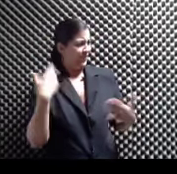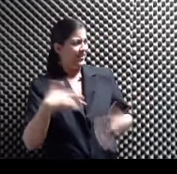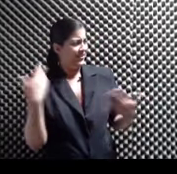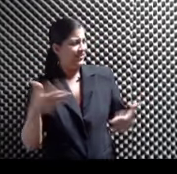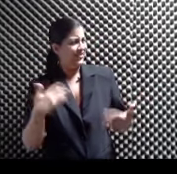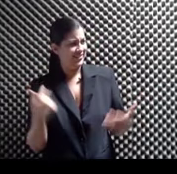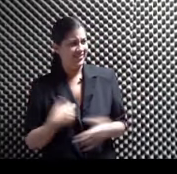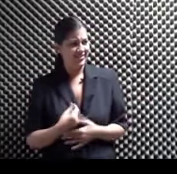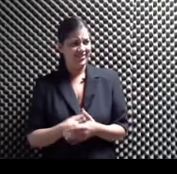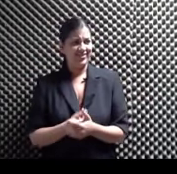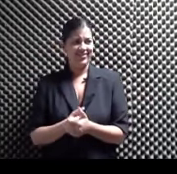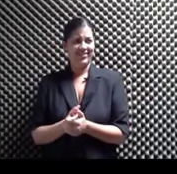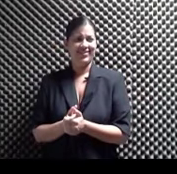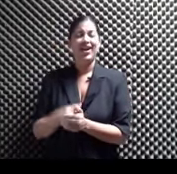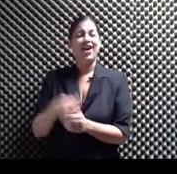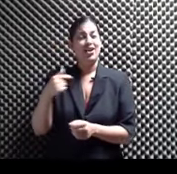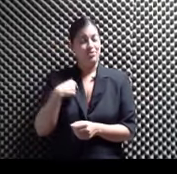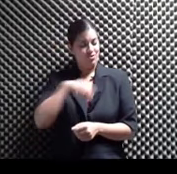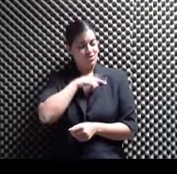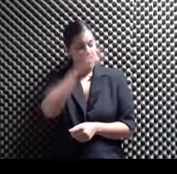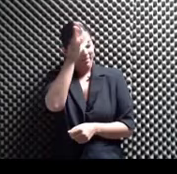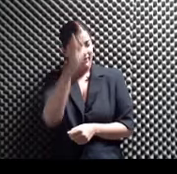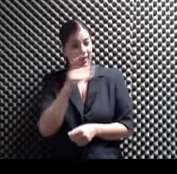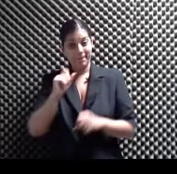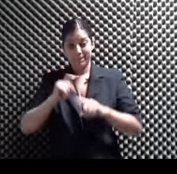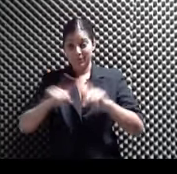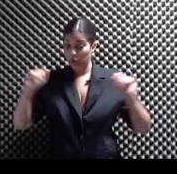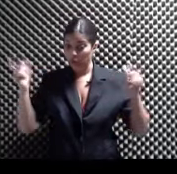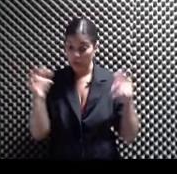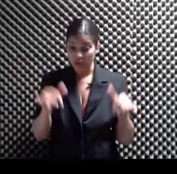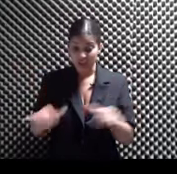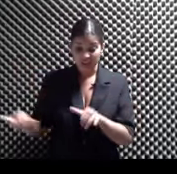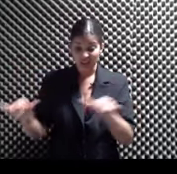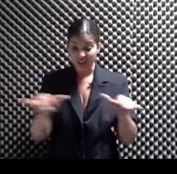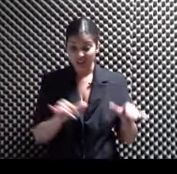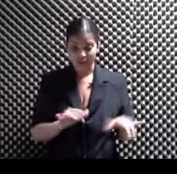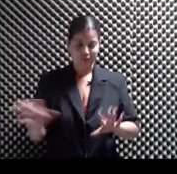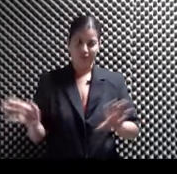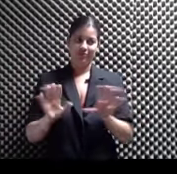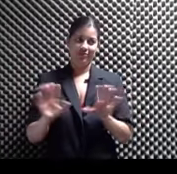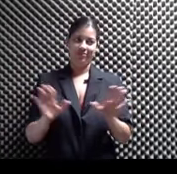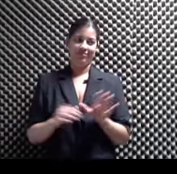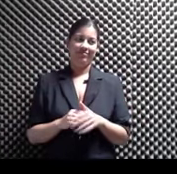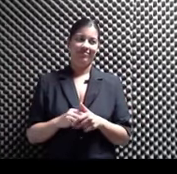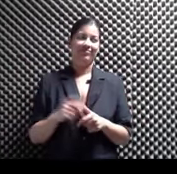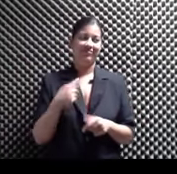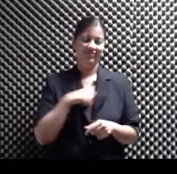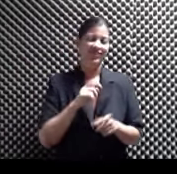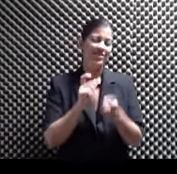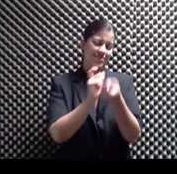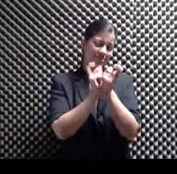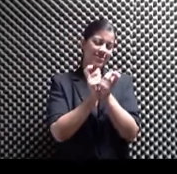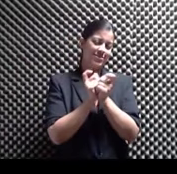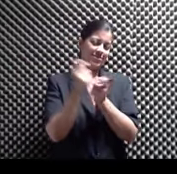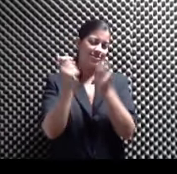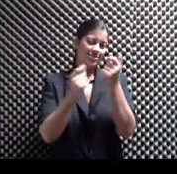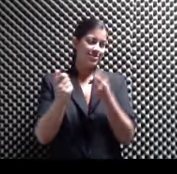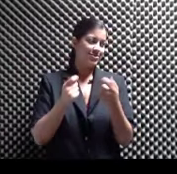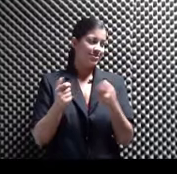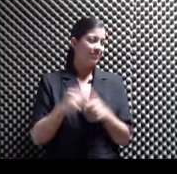pero no todos los hijos son bonitos. Ay, hay que ver, hay que darle de vez en cuando una... Un trimming. Hay que trimearlo. No,